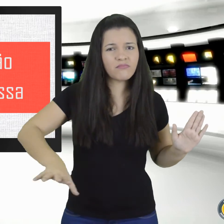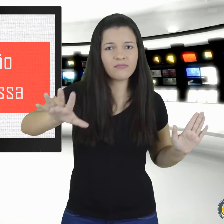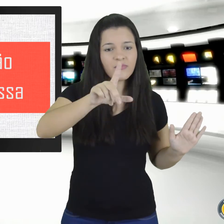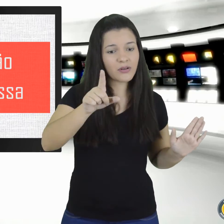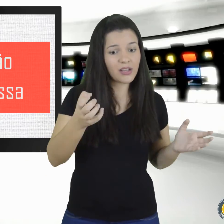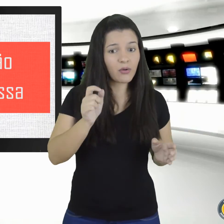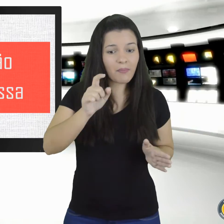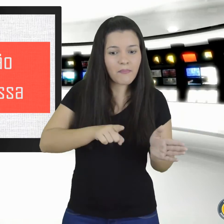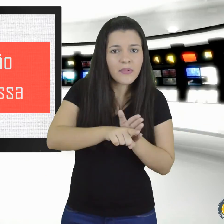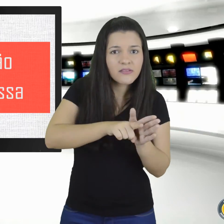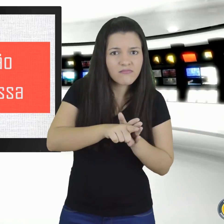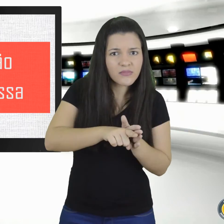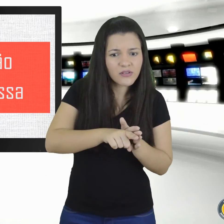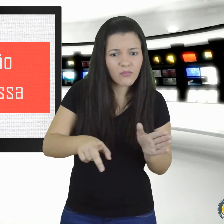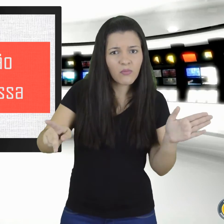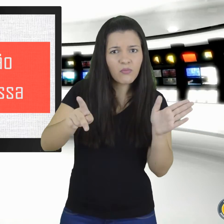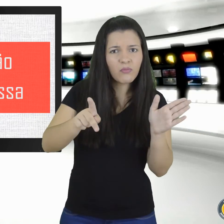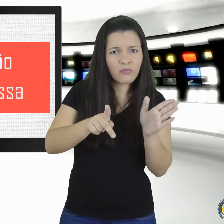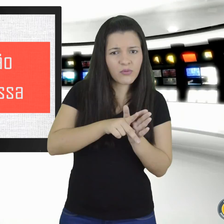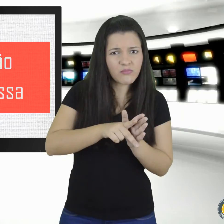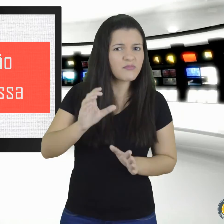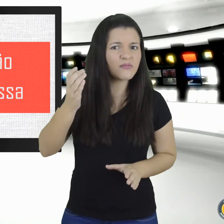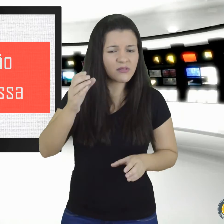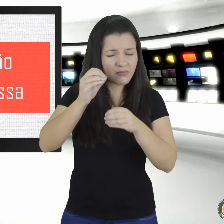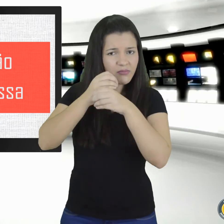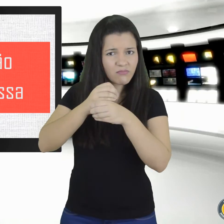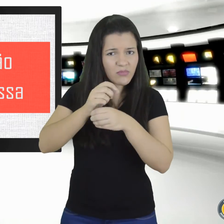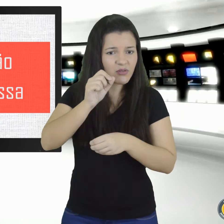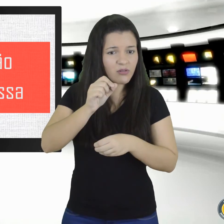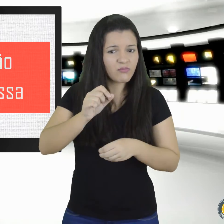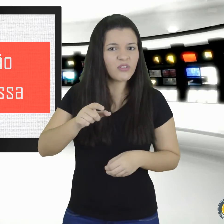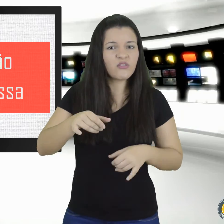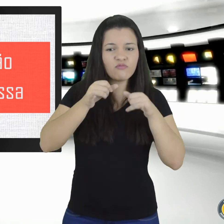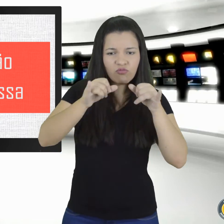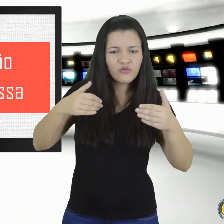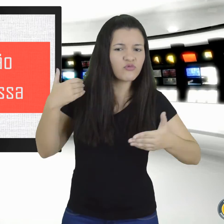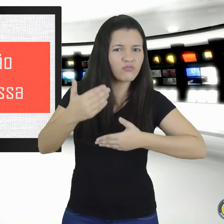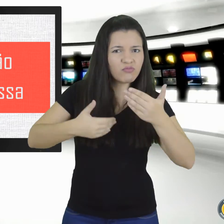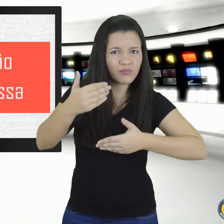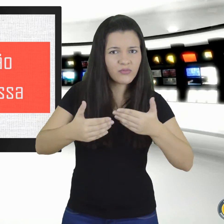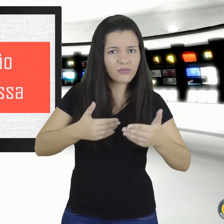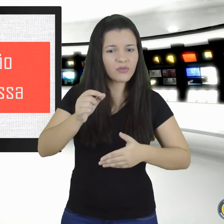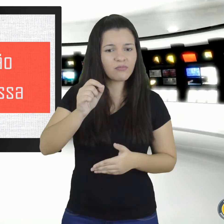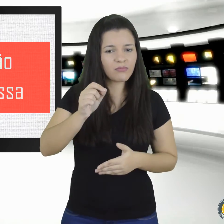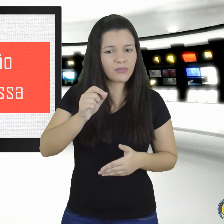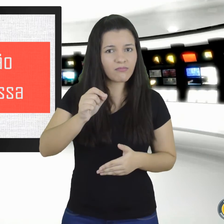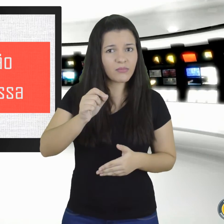a aplicação e a divulgação de metodologias educacionais que possam contribuir com